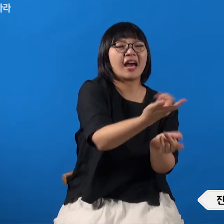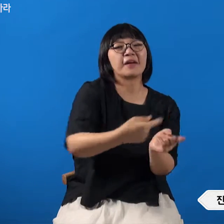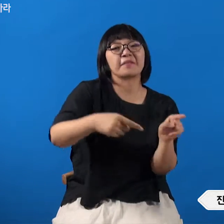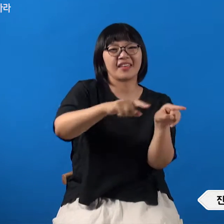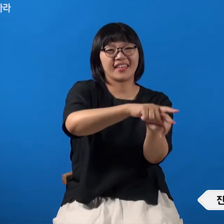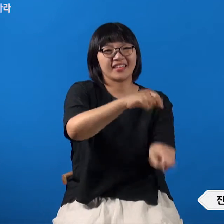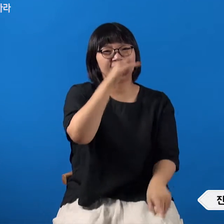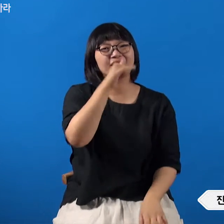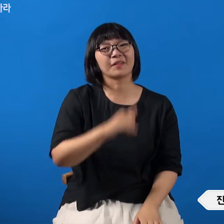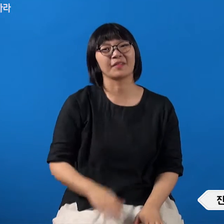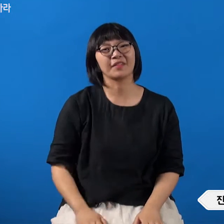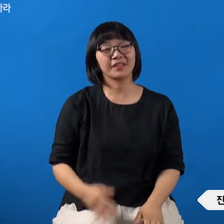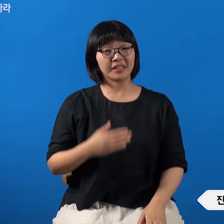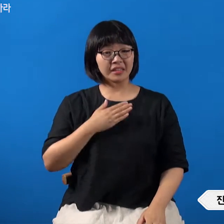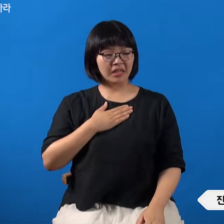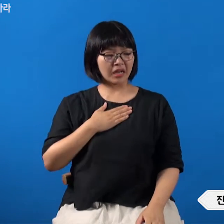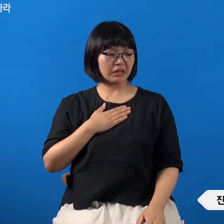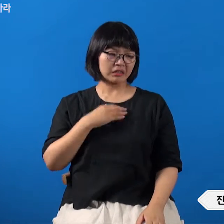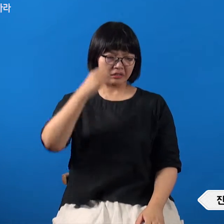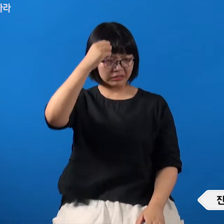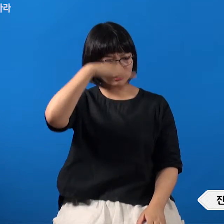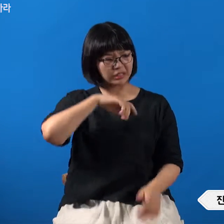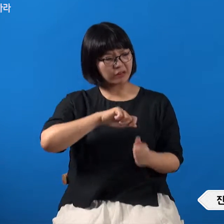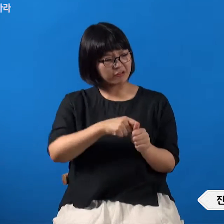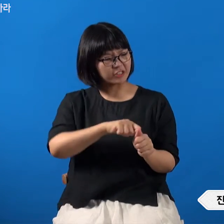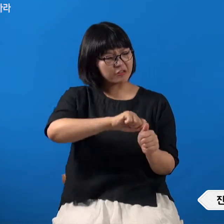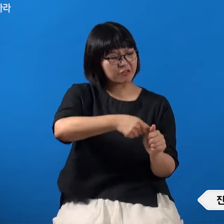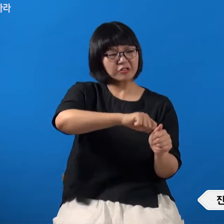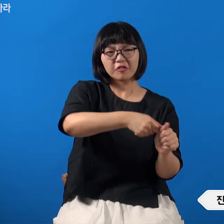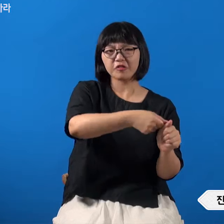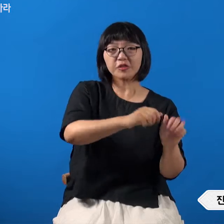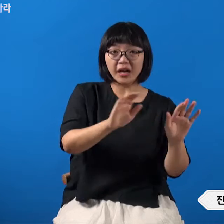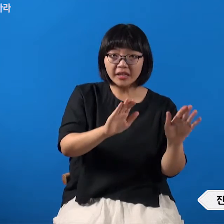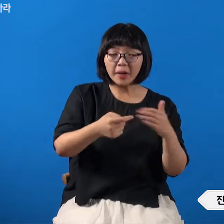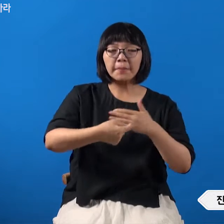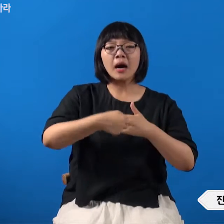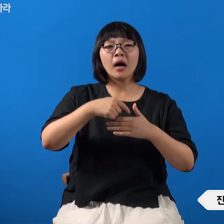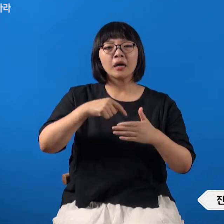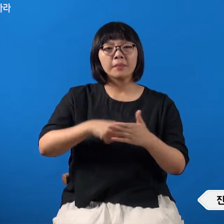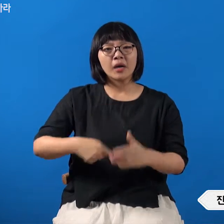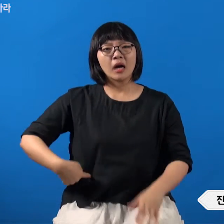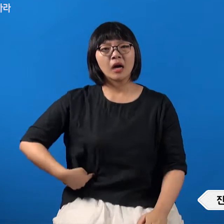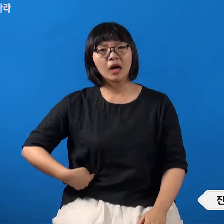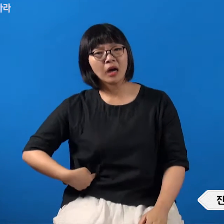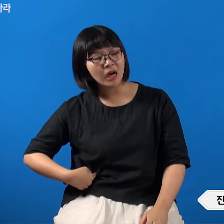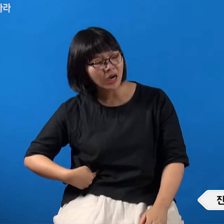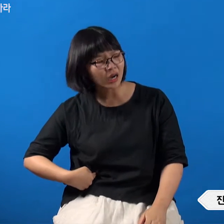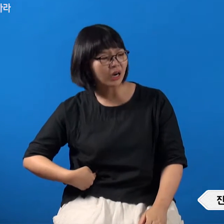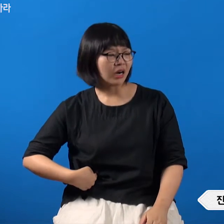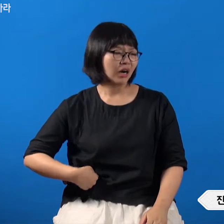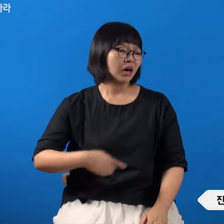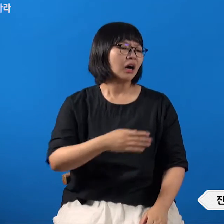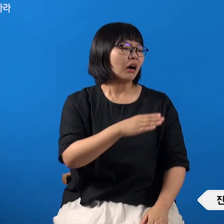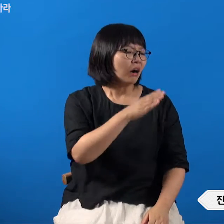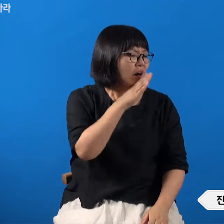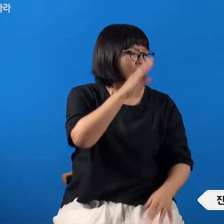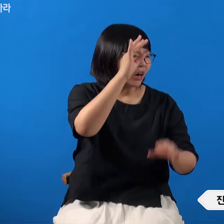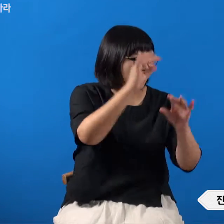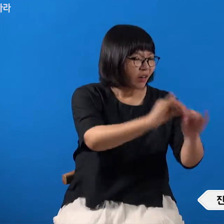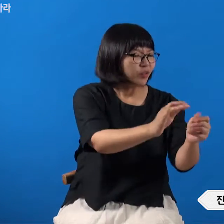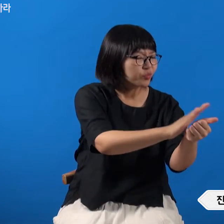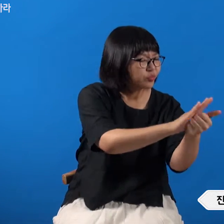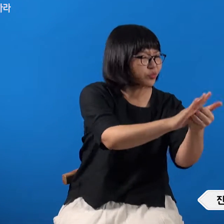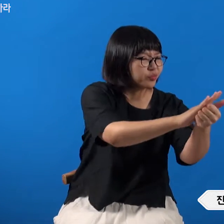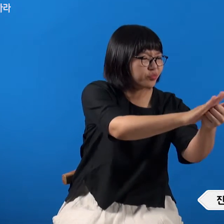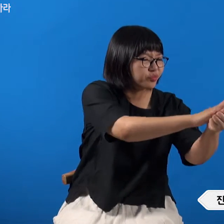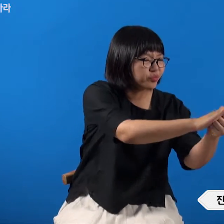도움이 움직여집니다. 물질을 베푸는 것이 아니라 마음을 베풀게 되고 그 베푸는 마음에는